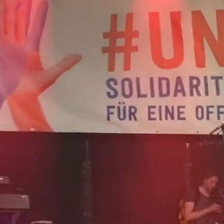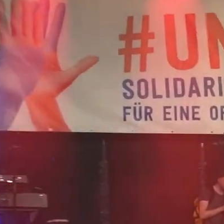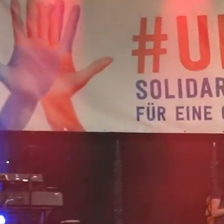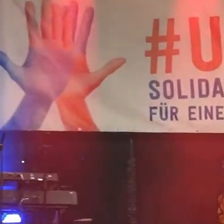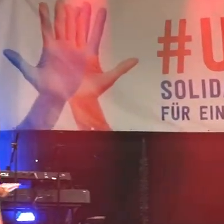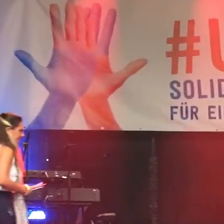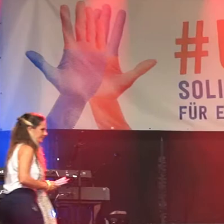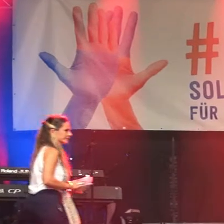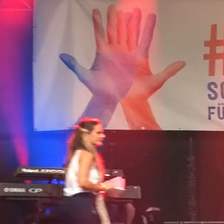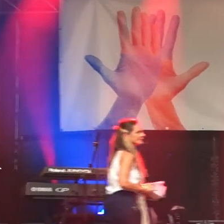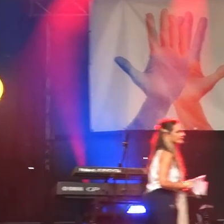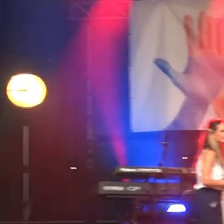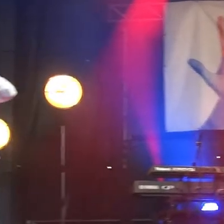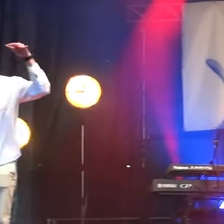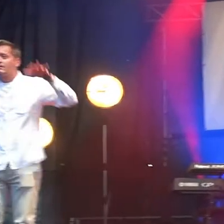Gut,